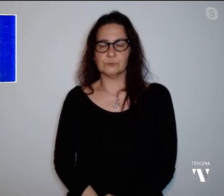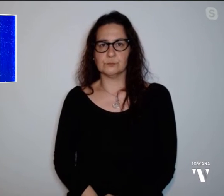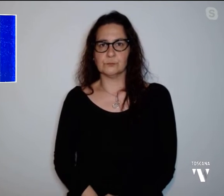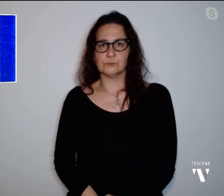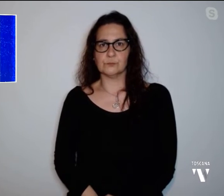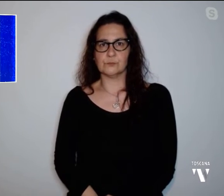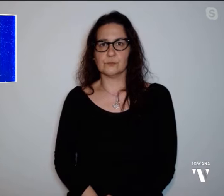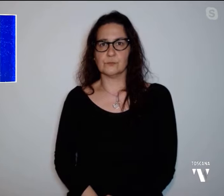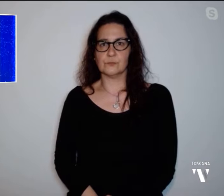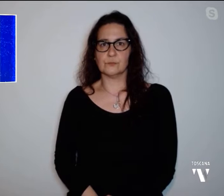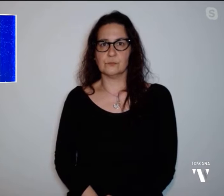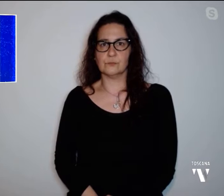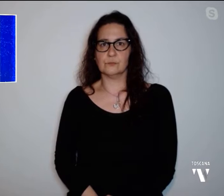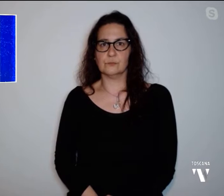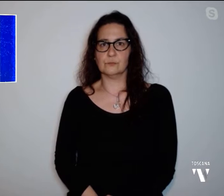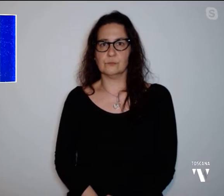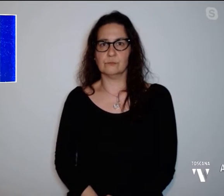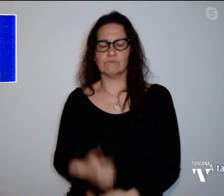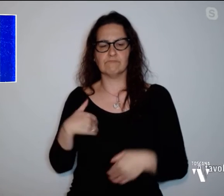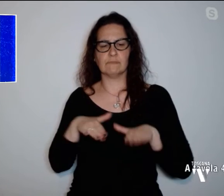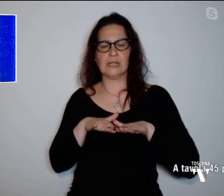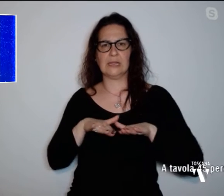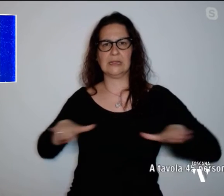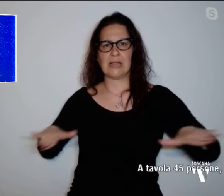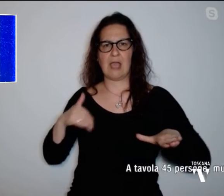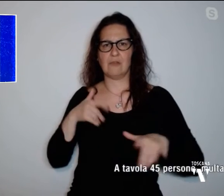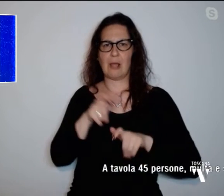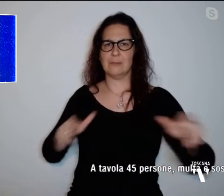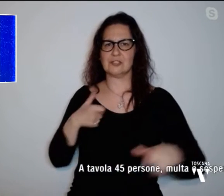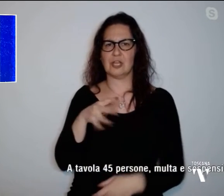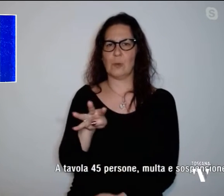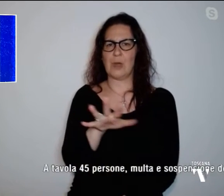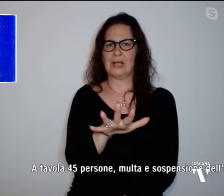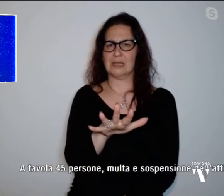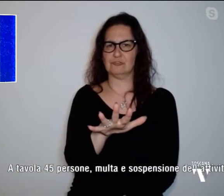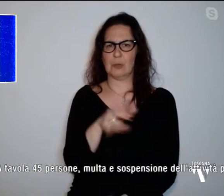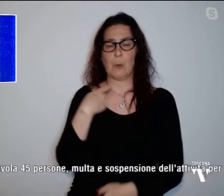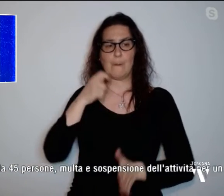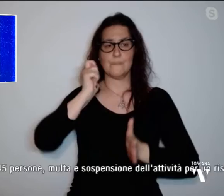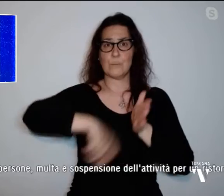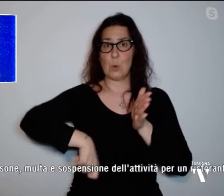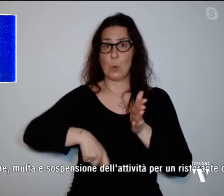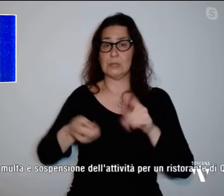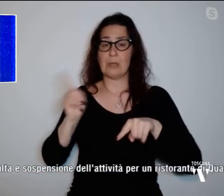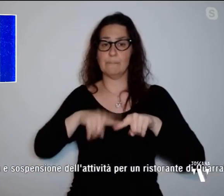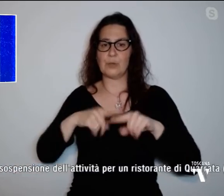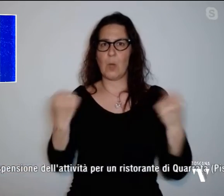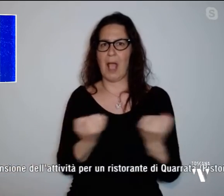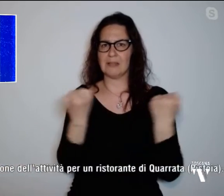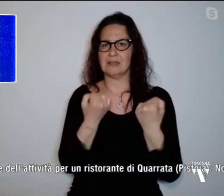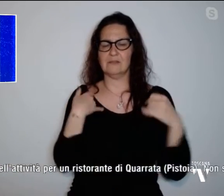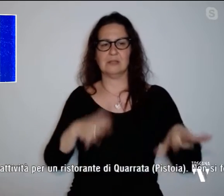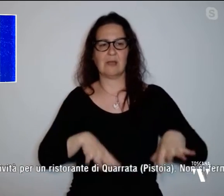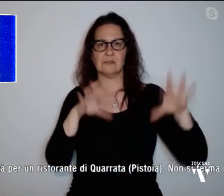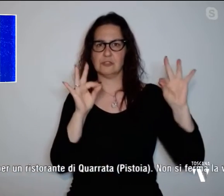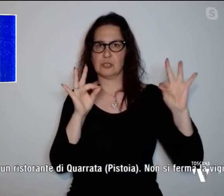A tavola con 45 persone, multa e sospensione dell'attività per un